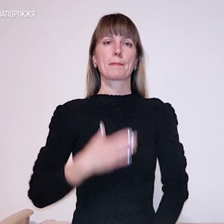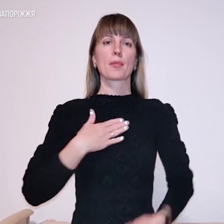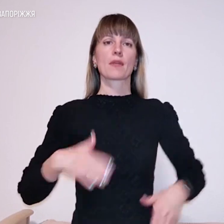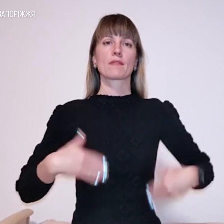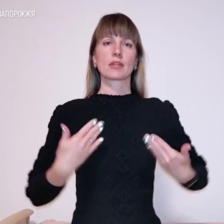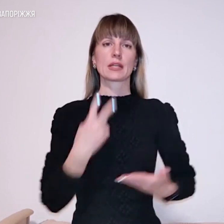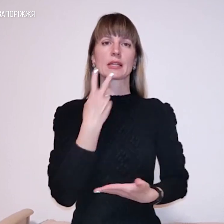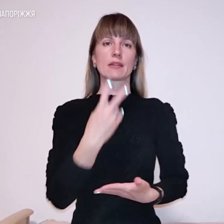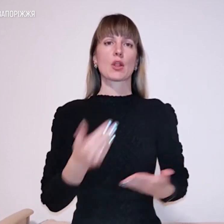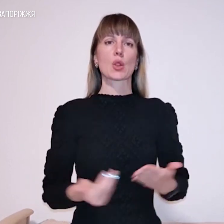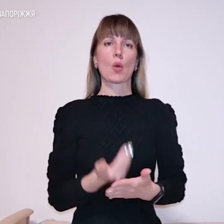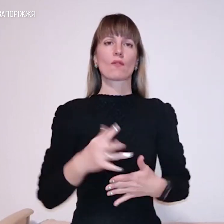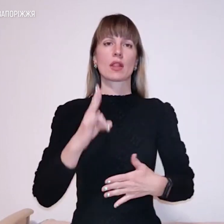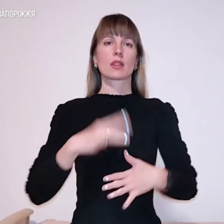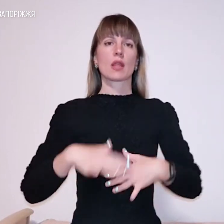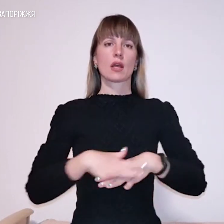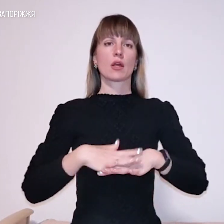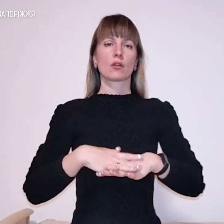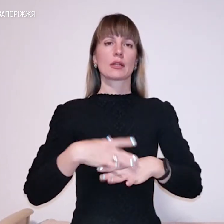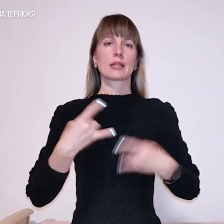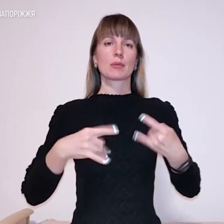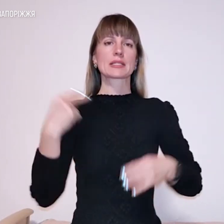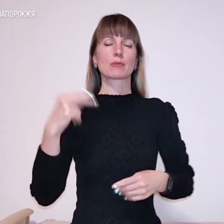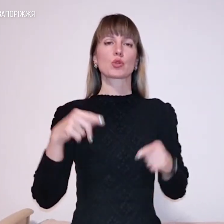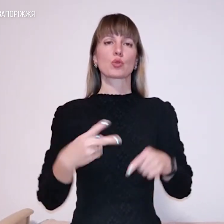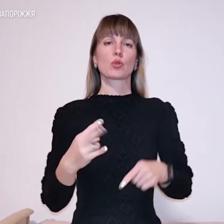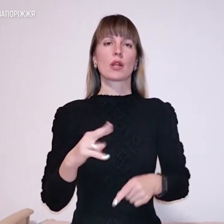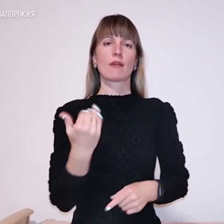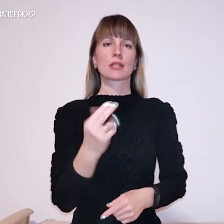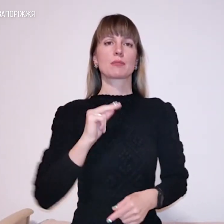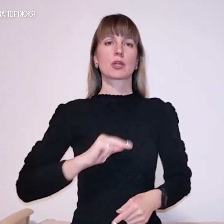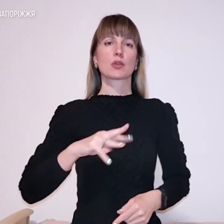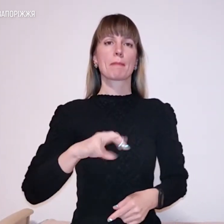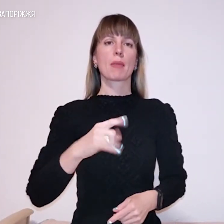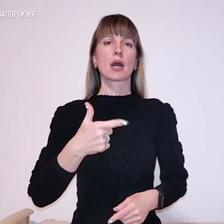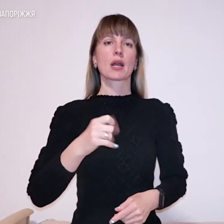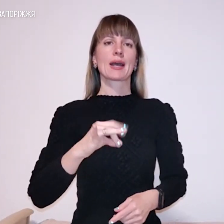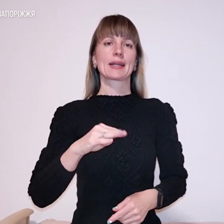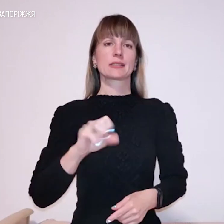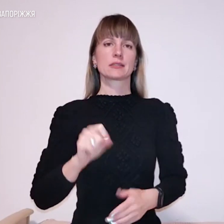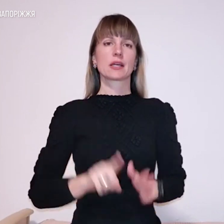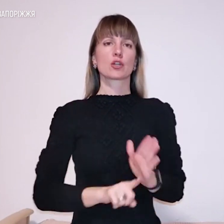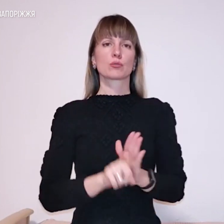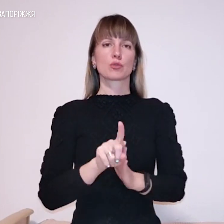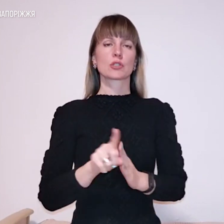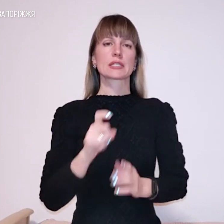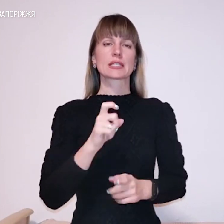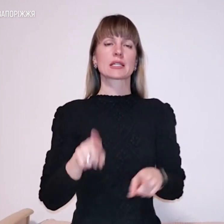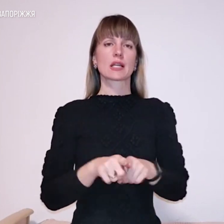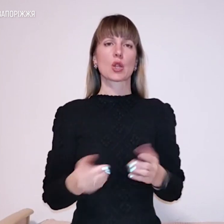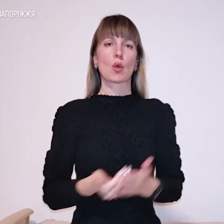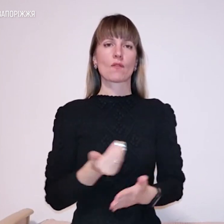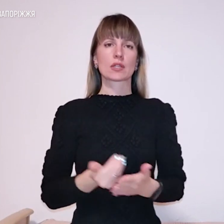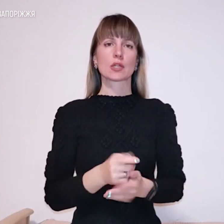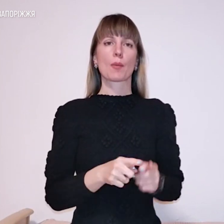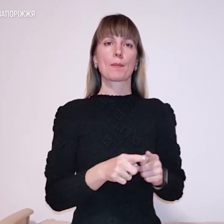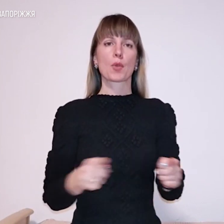Ви дивитеся новини на Суспільному Запоріжжя. В студії для вас працює Маргарита Галіч. Далі розпочинаємо з такого. Протягом ночі та